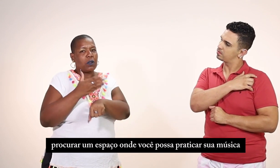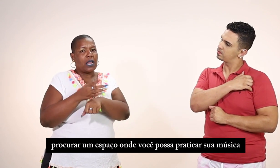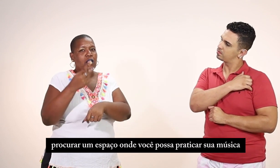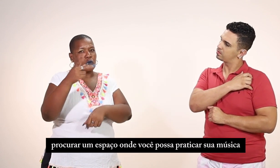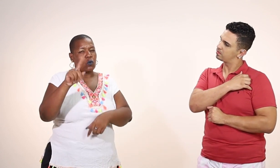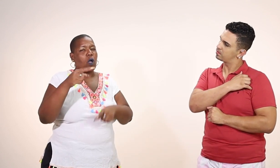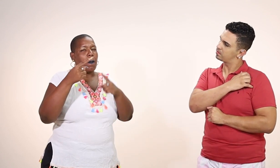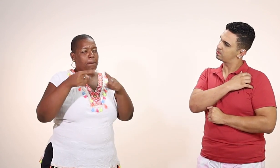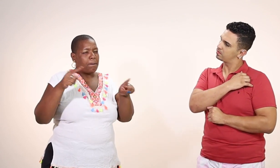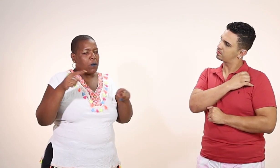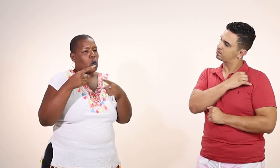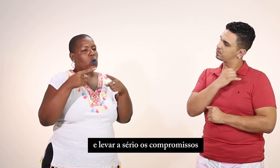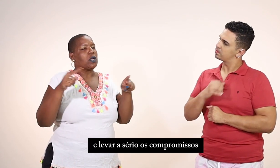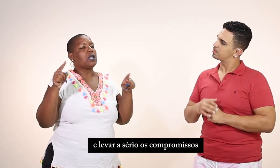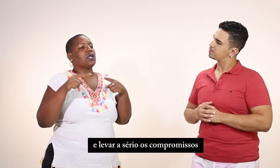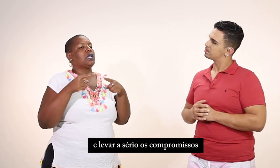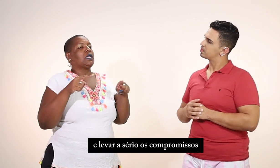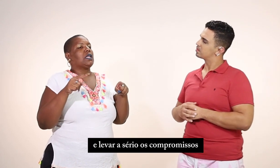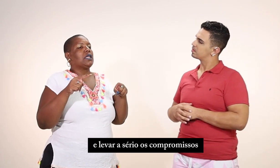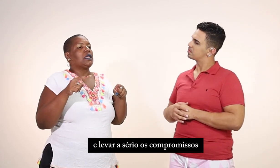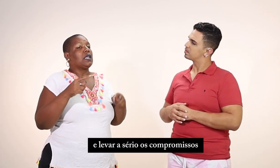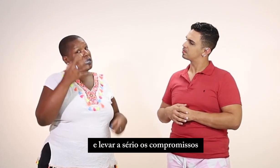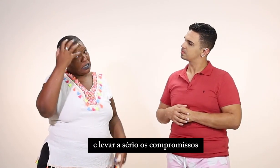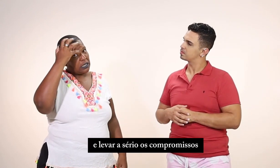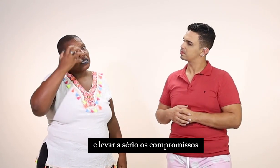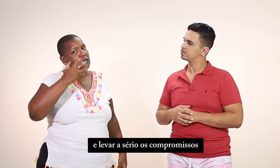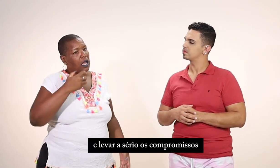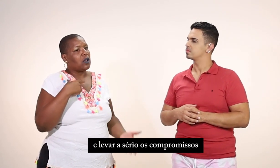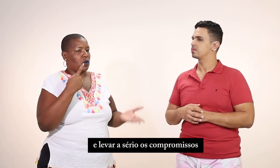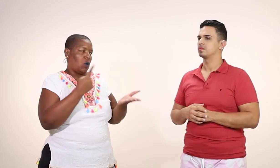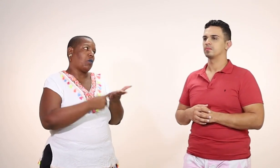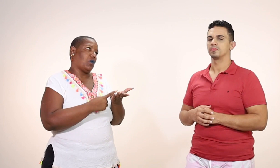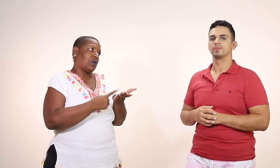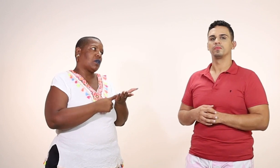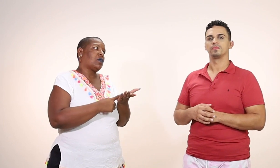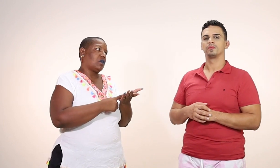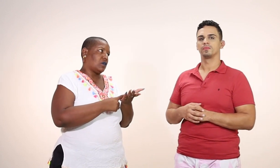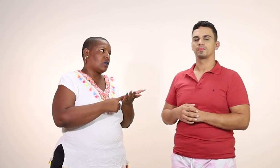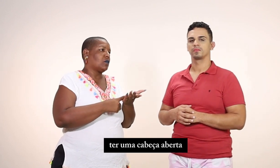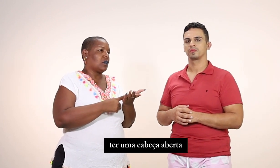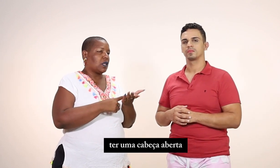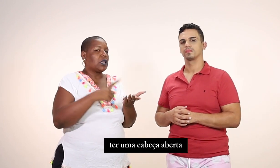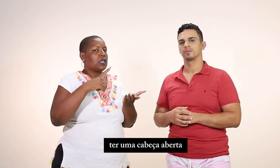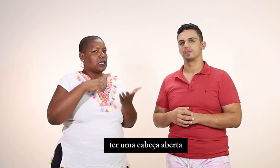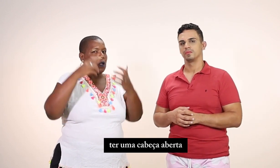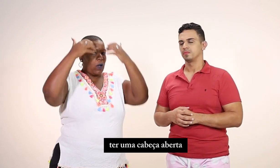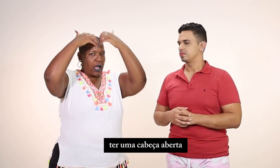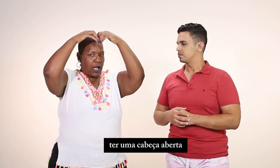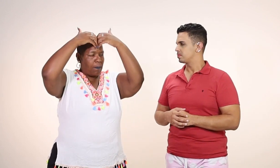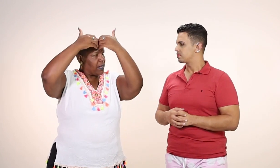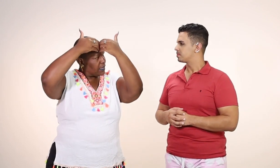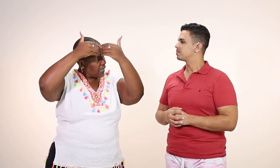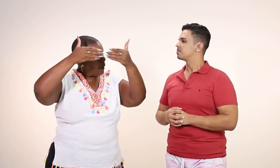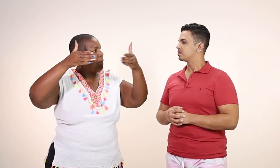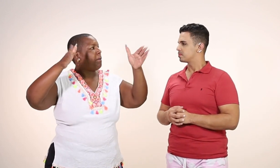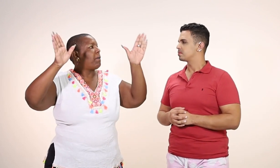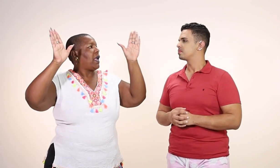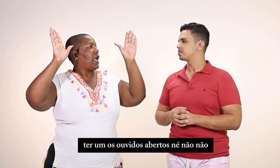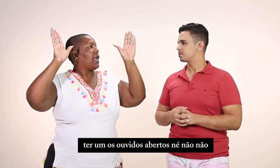música e levar a sério os compromissos, ter uma cabeça aberta, ter